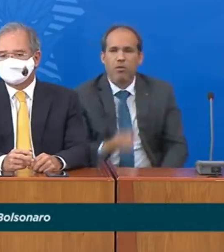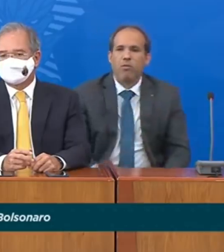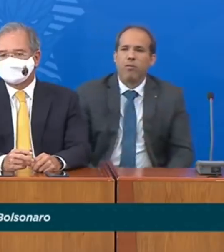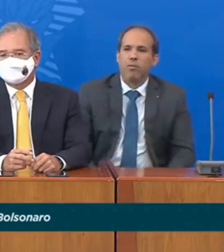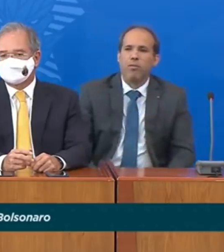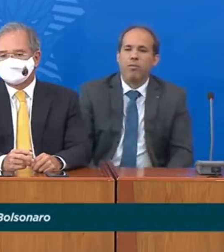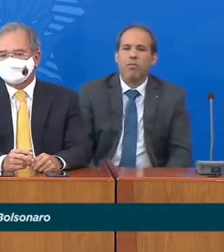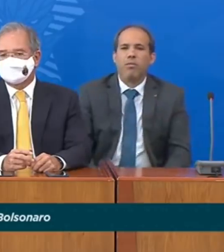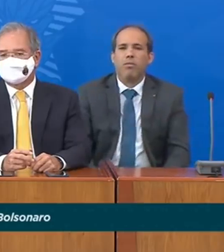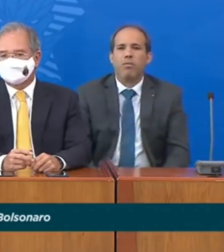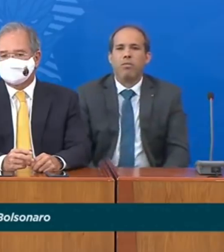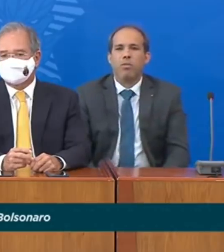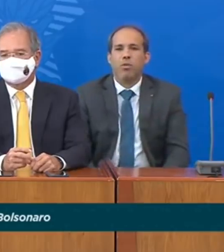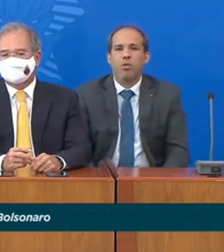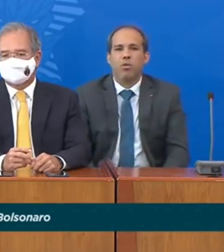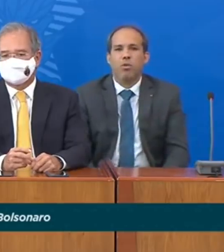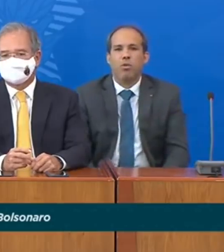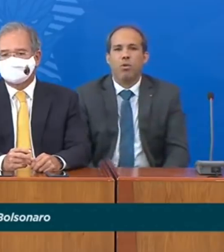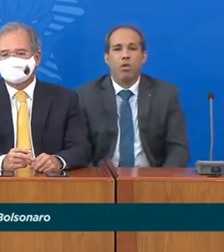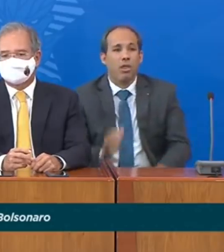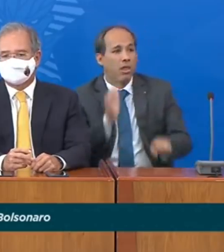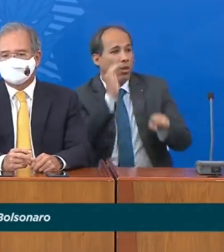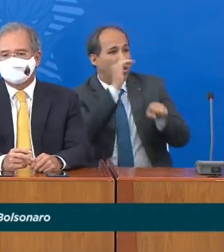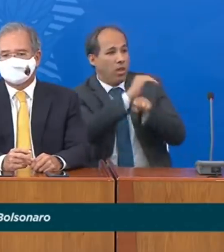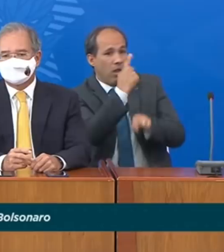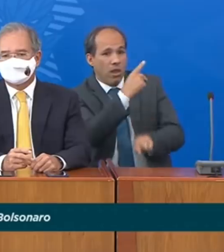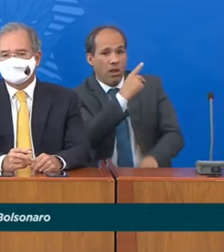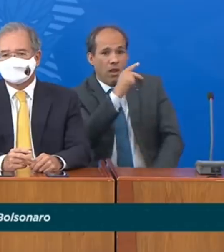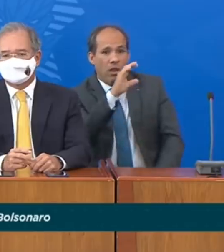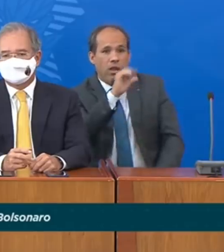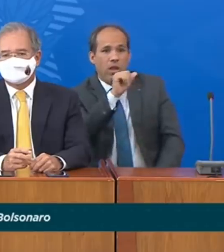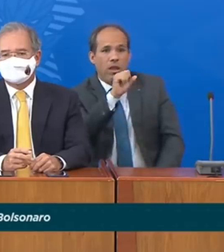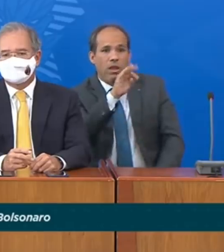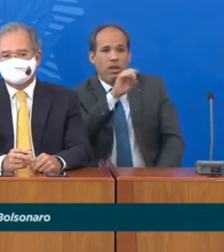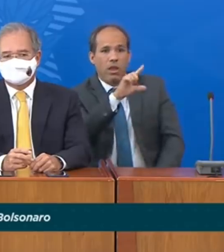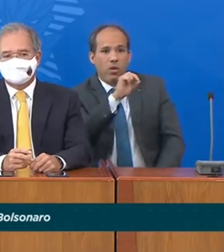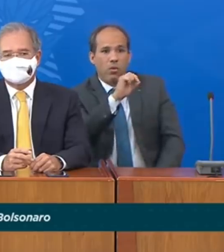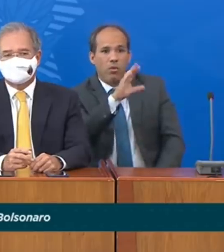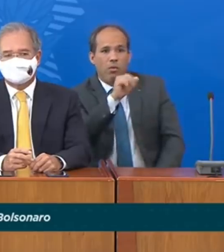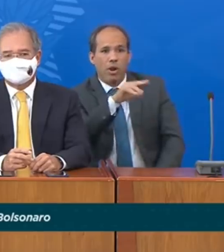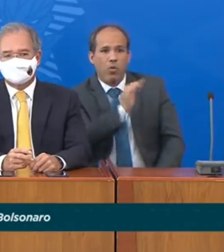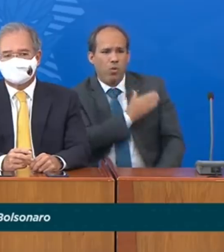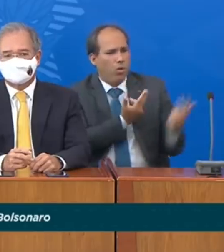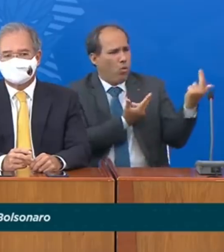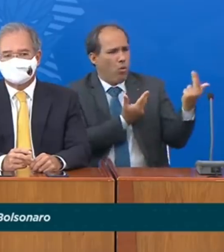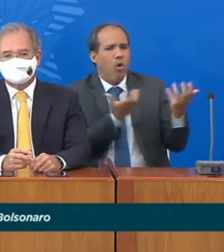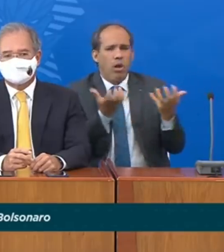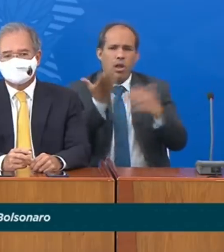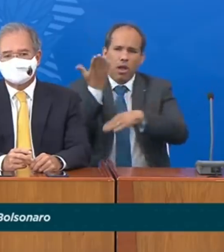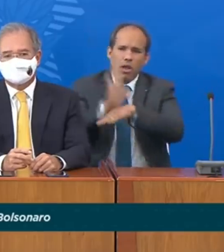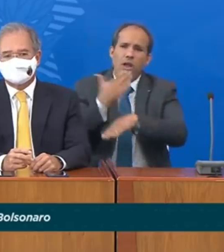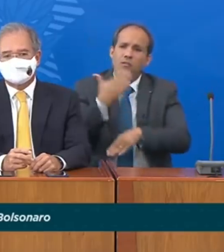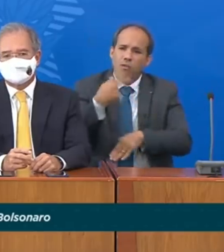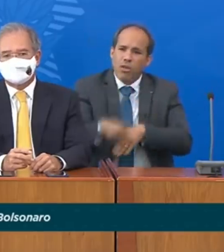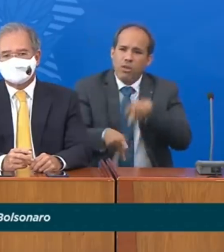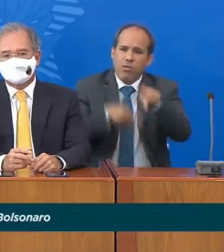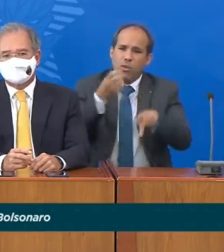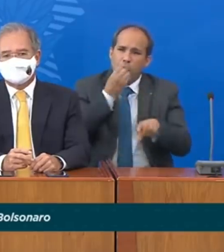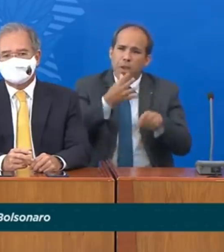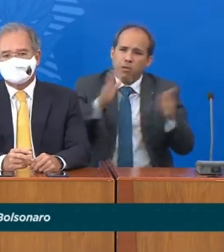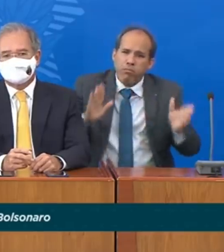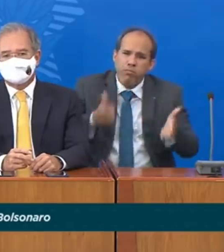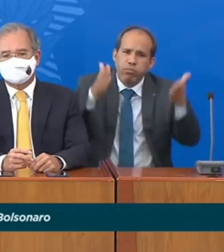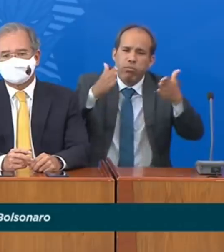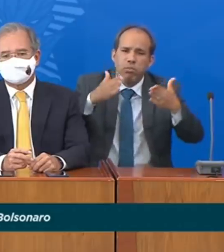coração do senhor Castelo Branco não é diferente do meu. Queremos o bem do Brasil, o bem do nosso povo. E